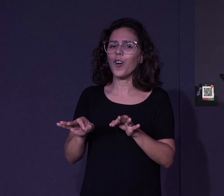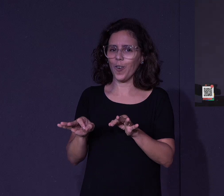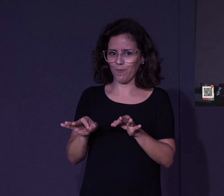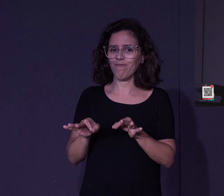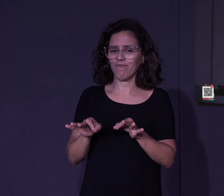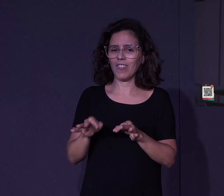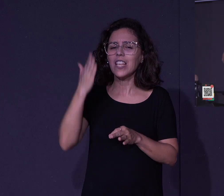vida,